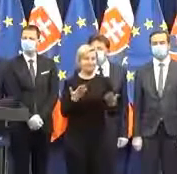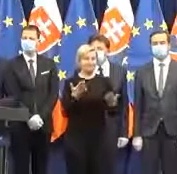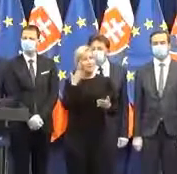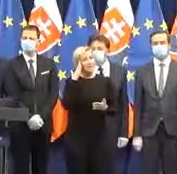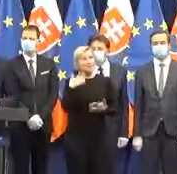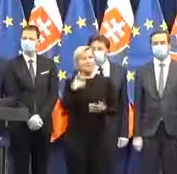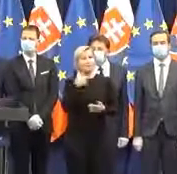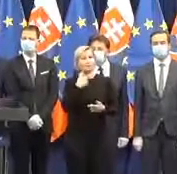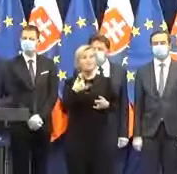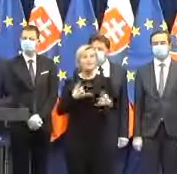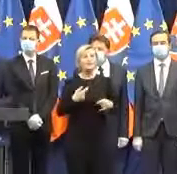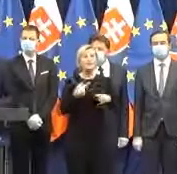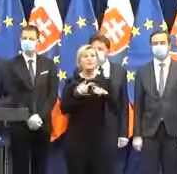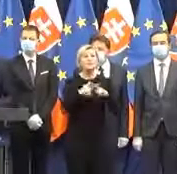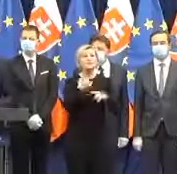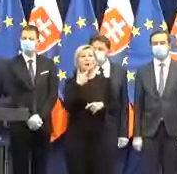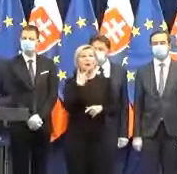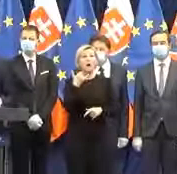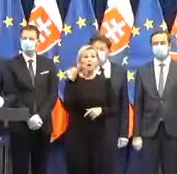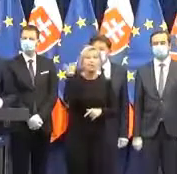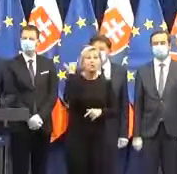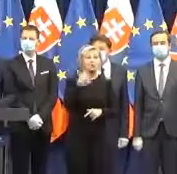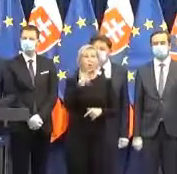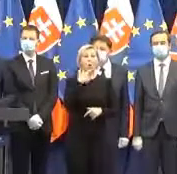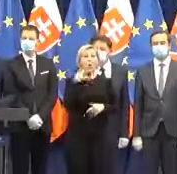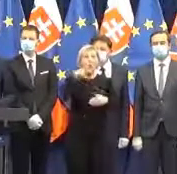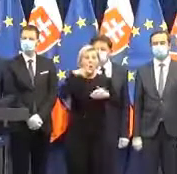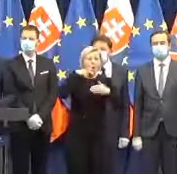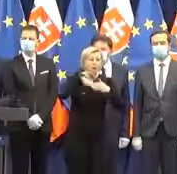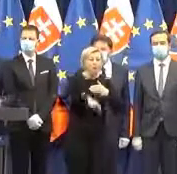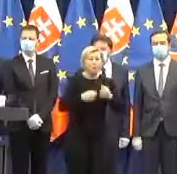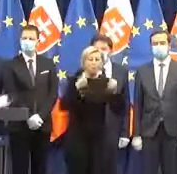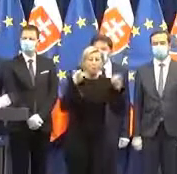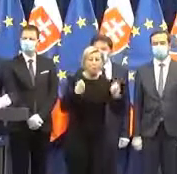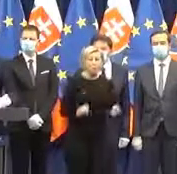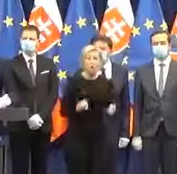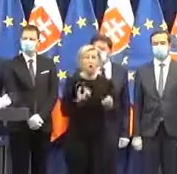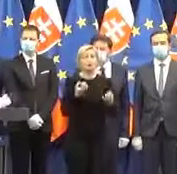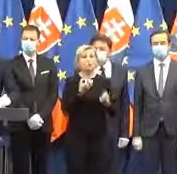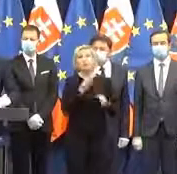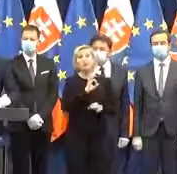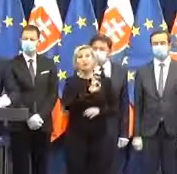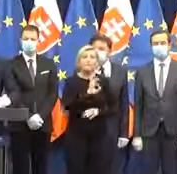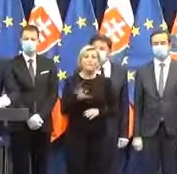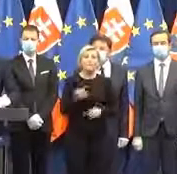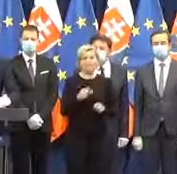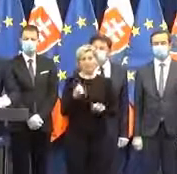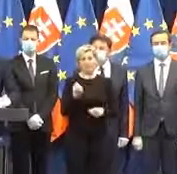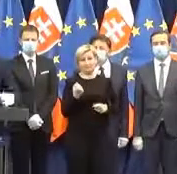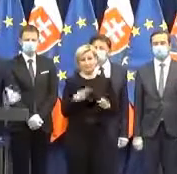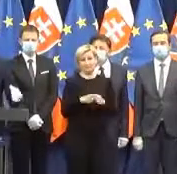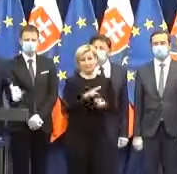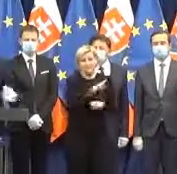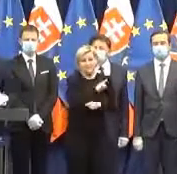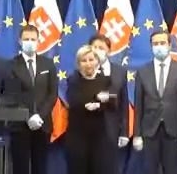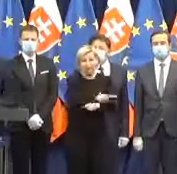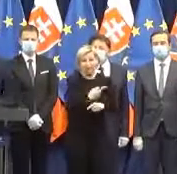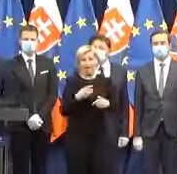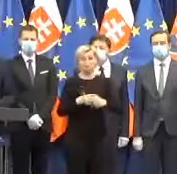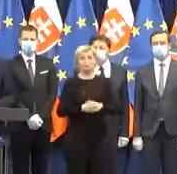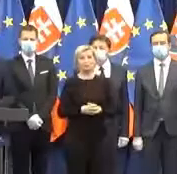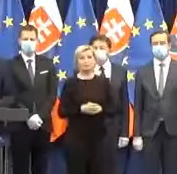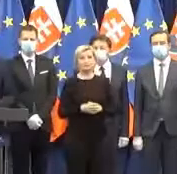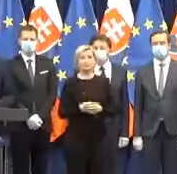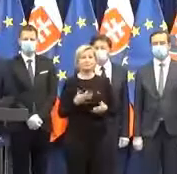bude trvať, aká hlboká tá kríza bude a ako teda rýchlo ju dokážeme prekonať. Práve preto musíme